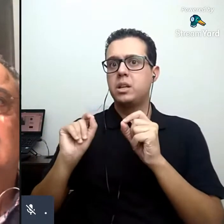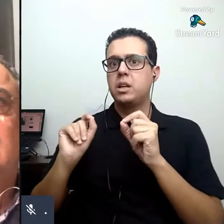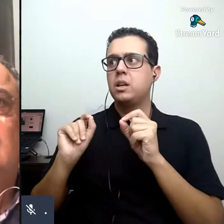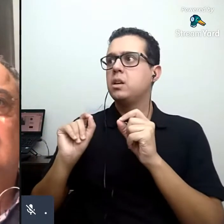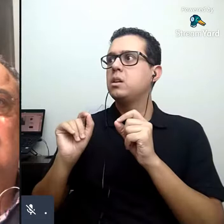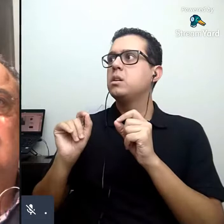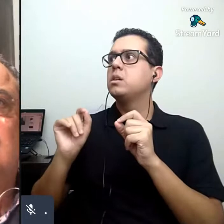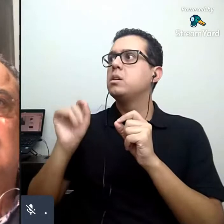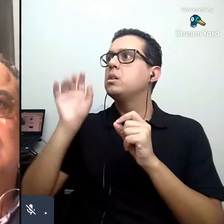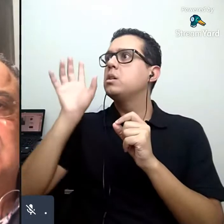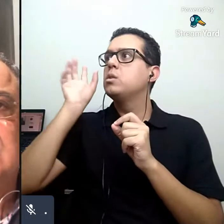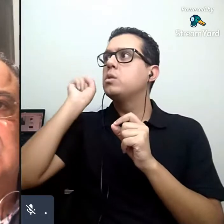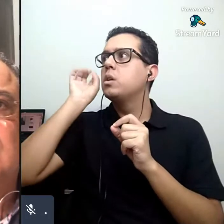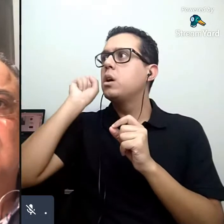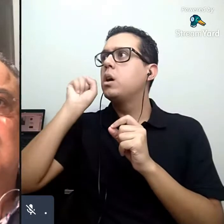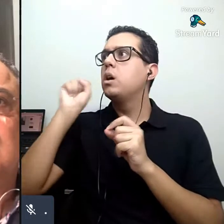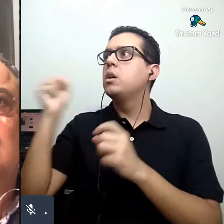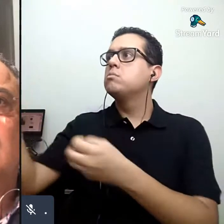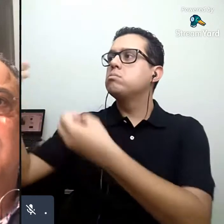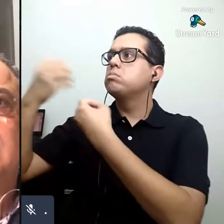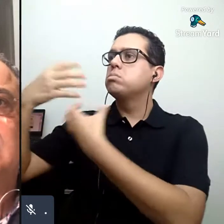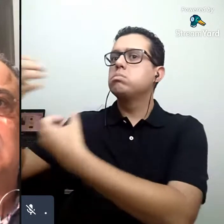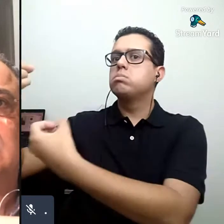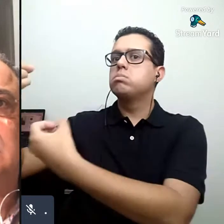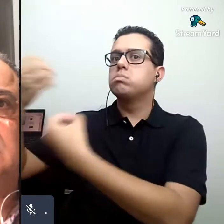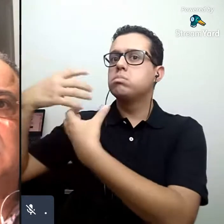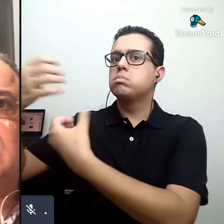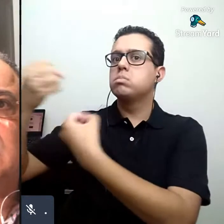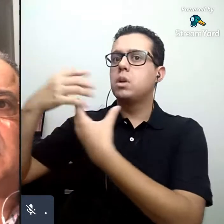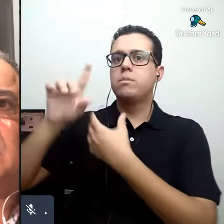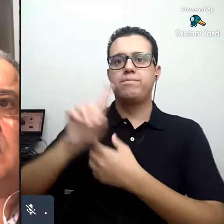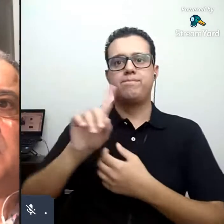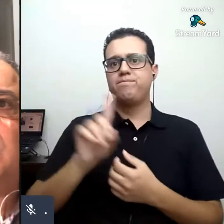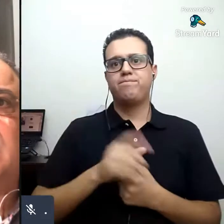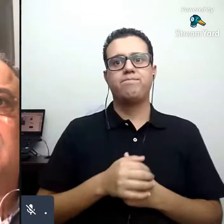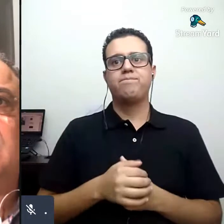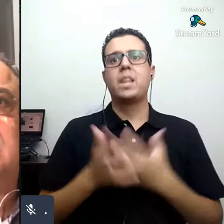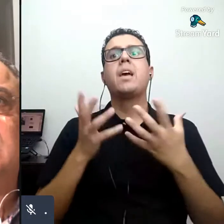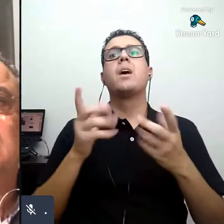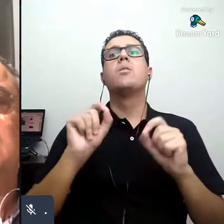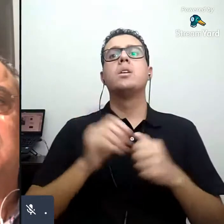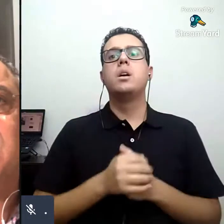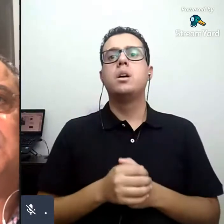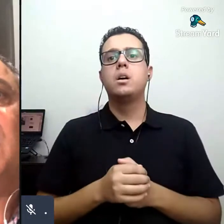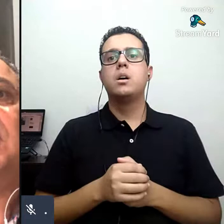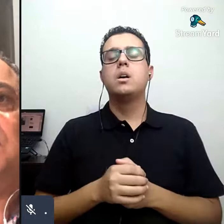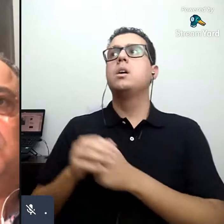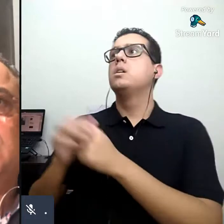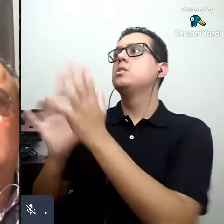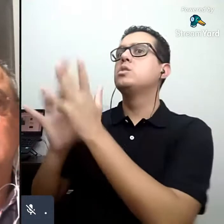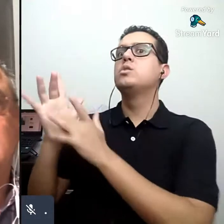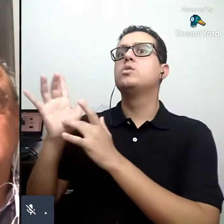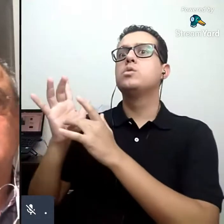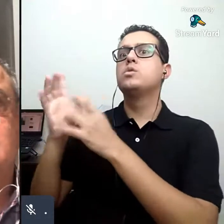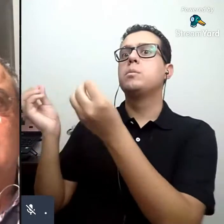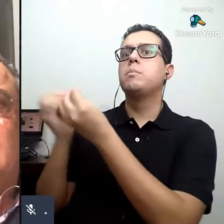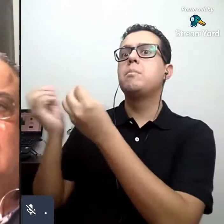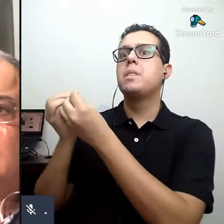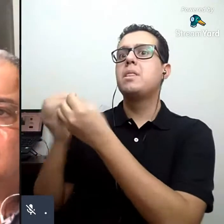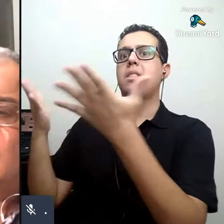palavras, nos seus ensinos, mas sim naquilo que ele poderia fazer de imediato para